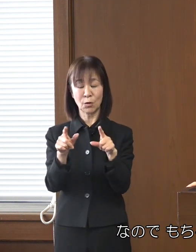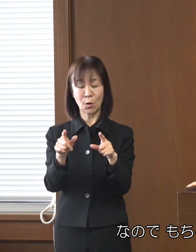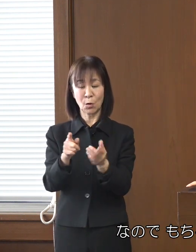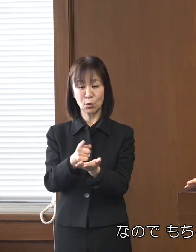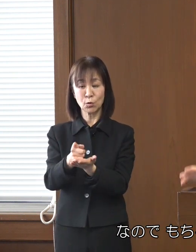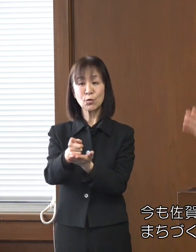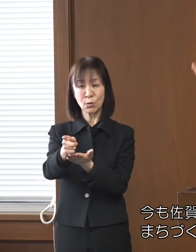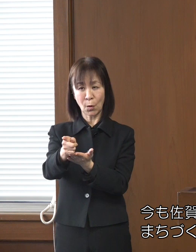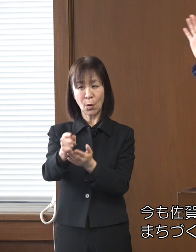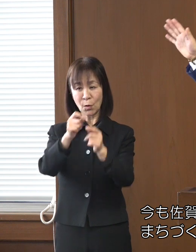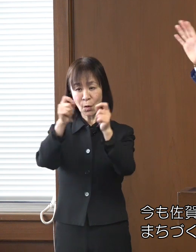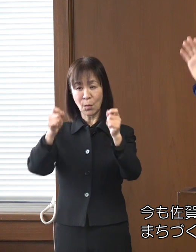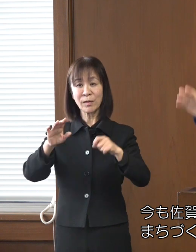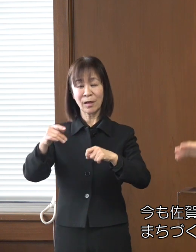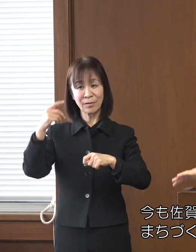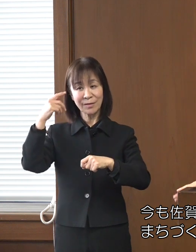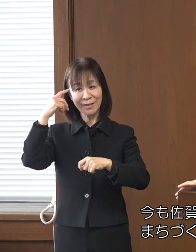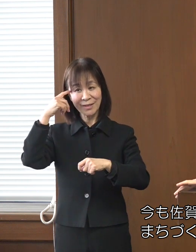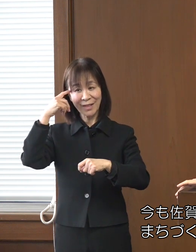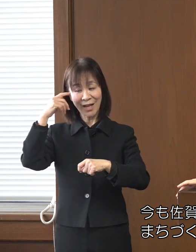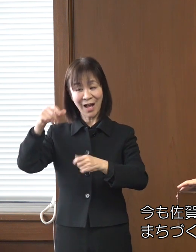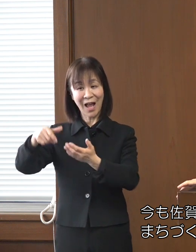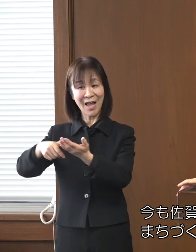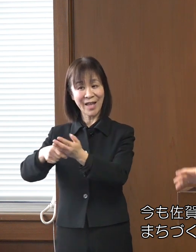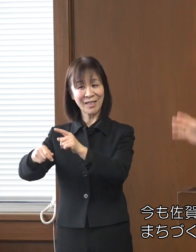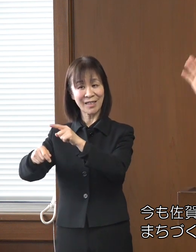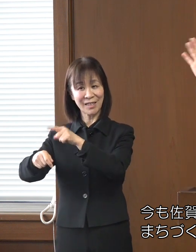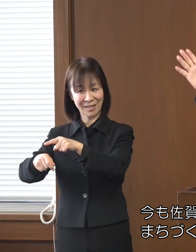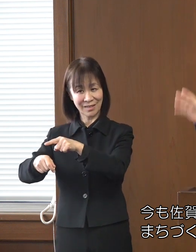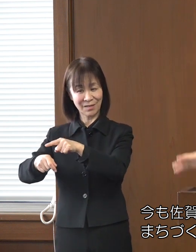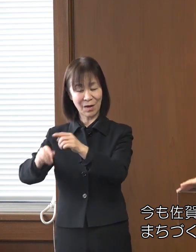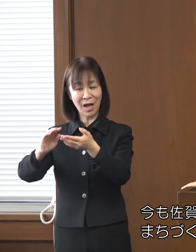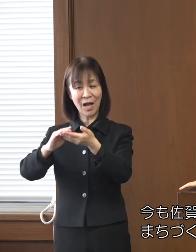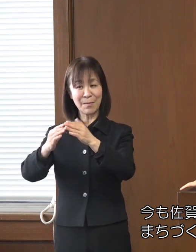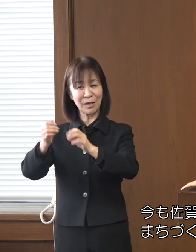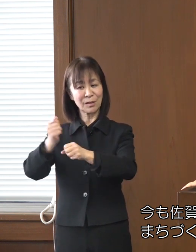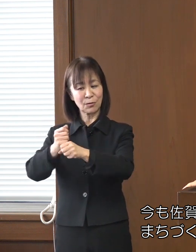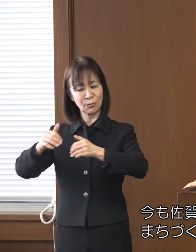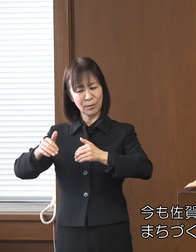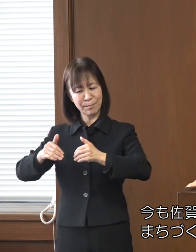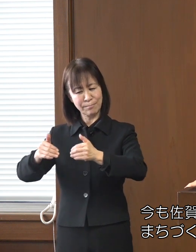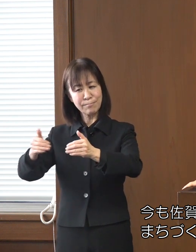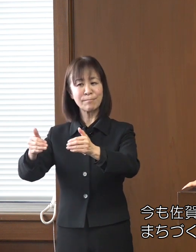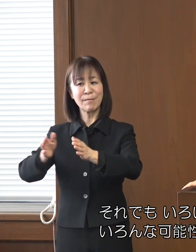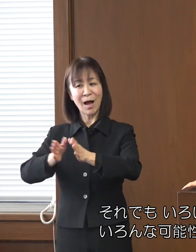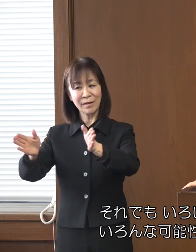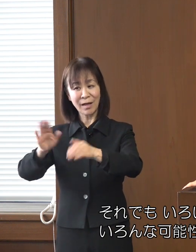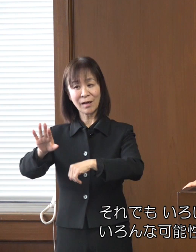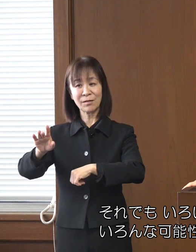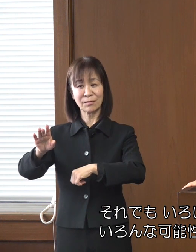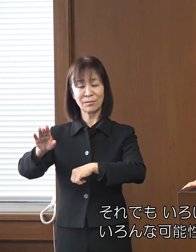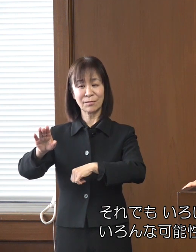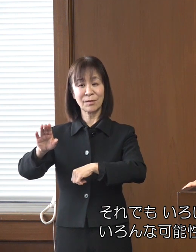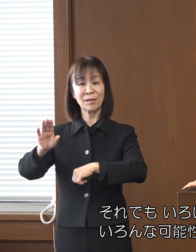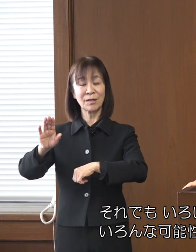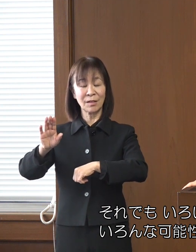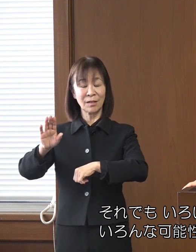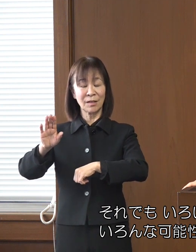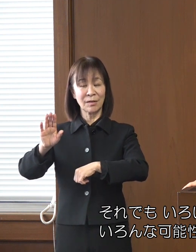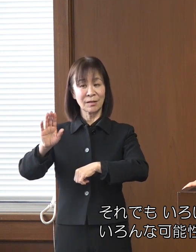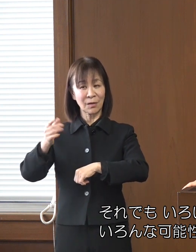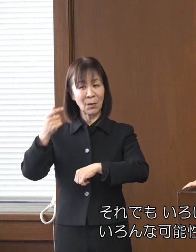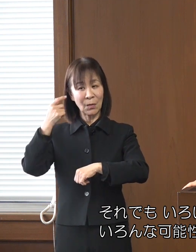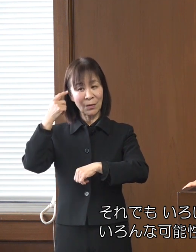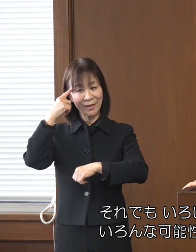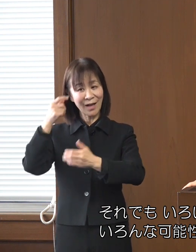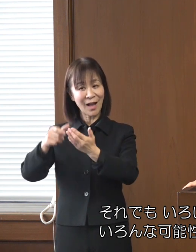題もあって、今も佐賀駅は佐賀駅として、町づくりが発展しているので、まあ、いろいろそれでも、その佐